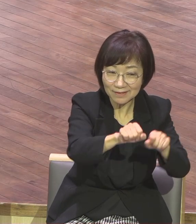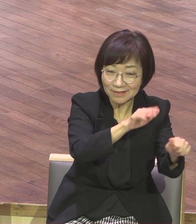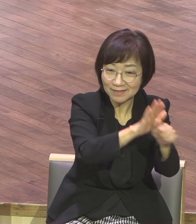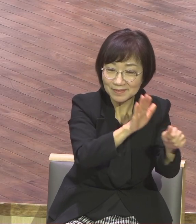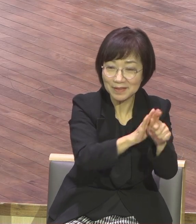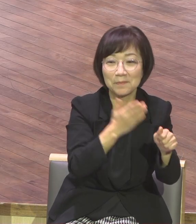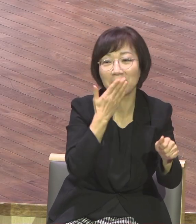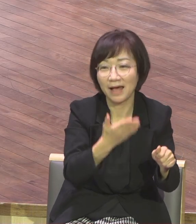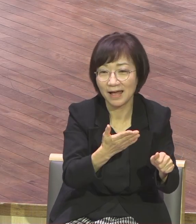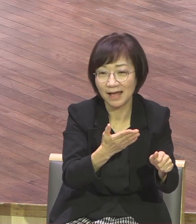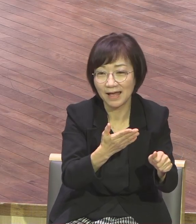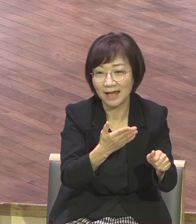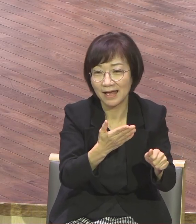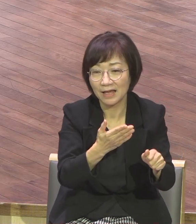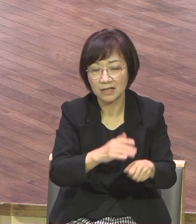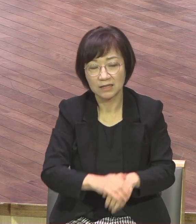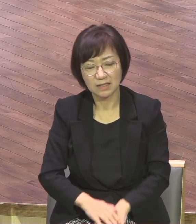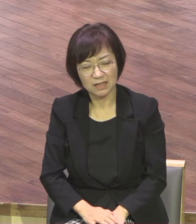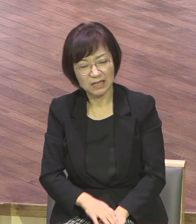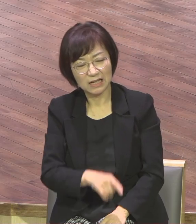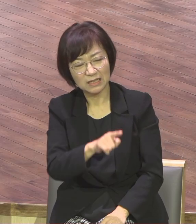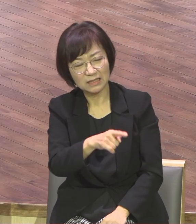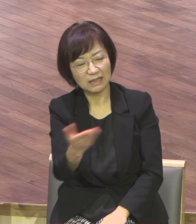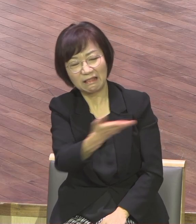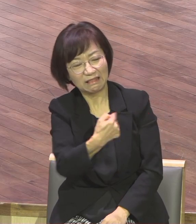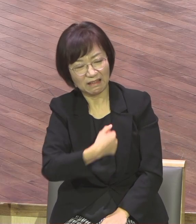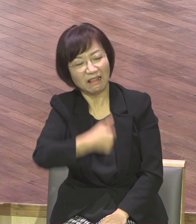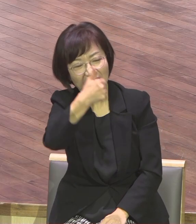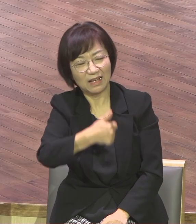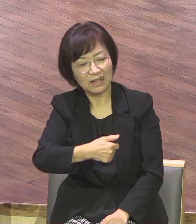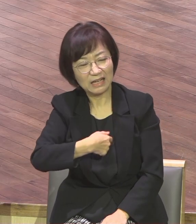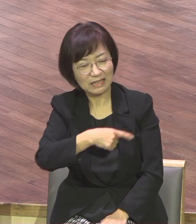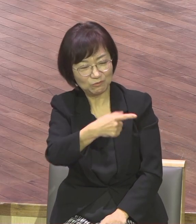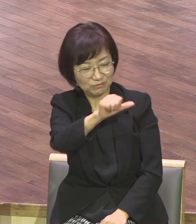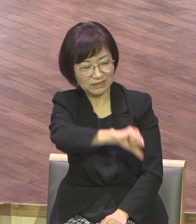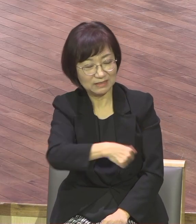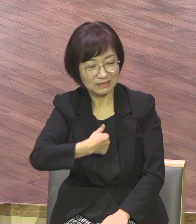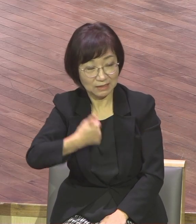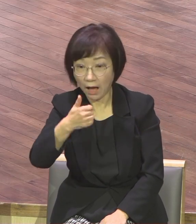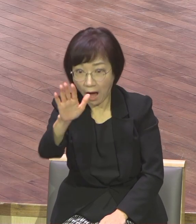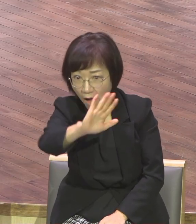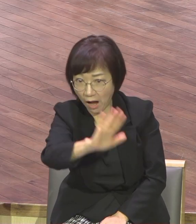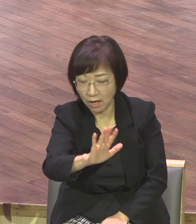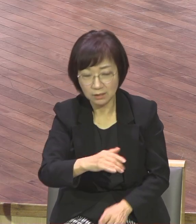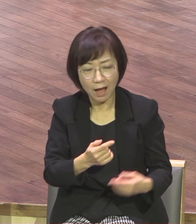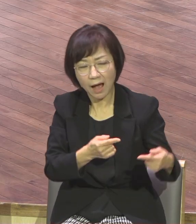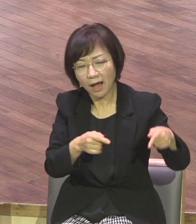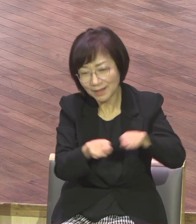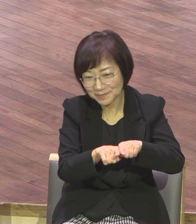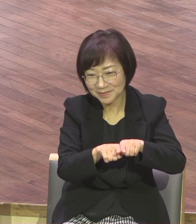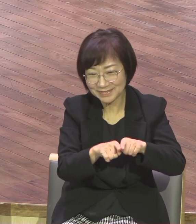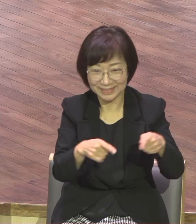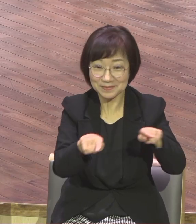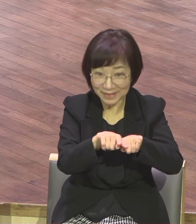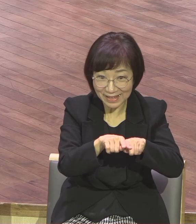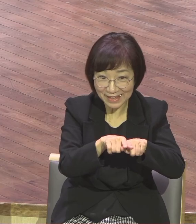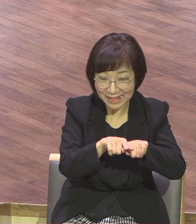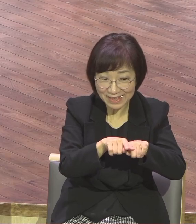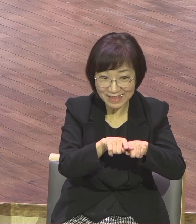됩니다. 동역의식, 네보다 내가 낫고 이거 아니에요. 동역, 함께, 우리 같이 함께. 다음